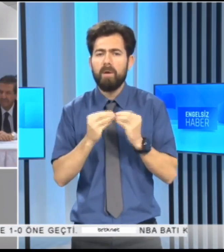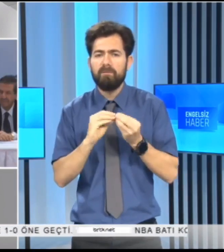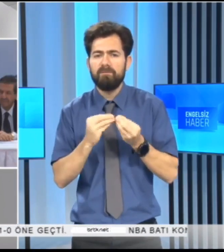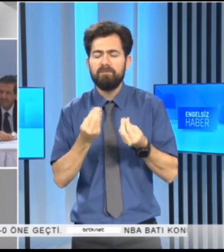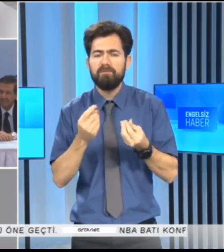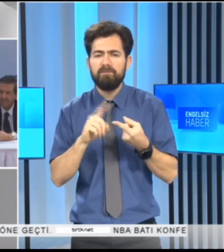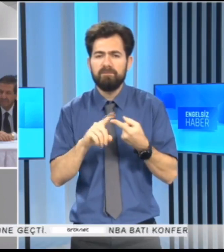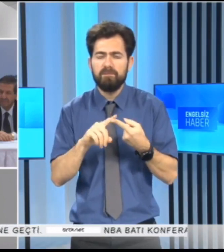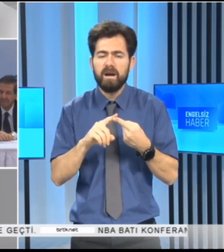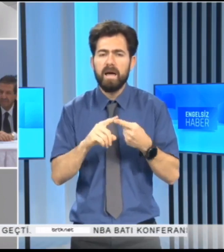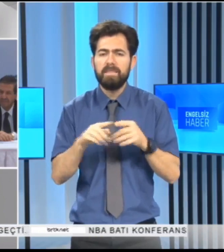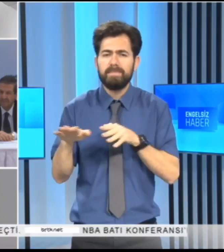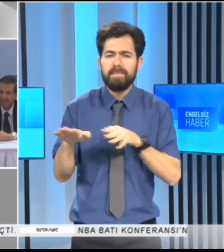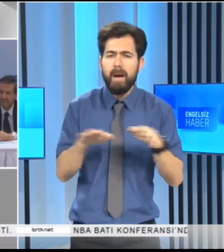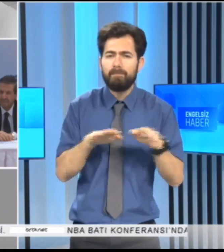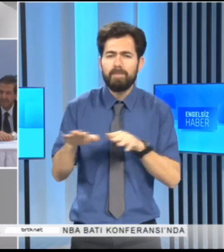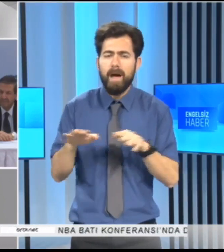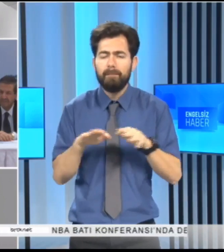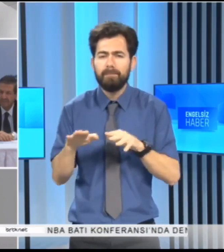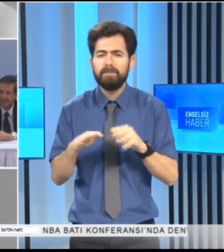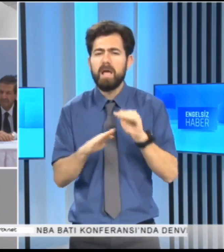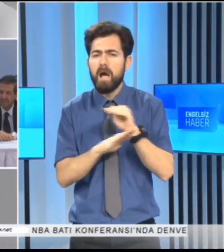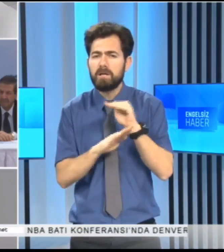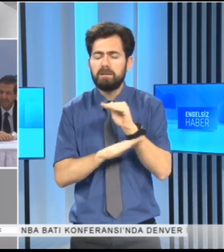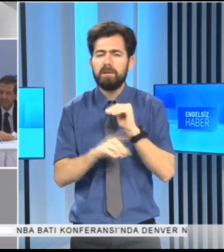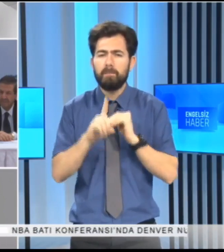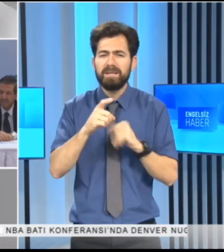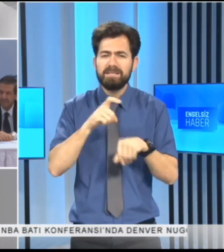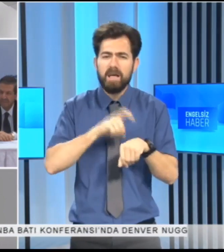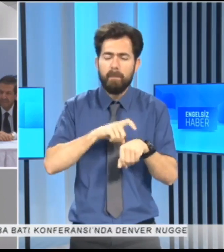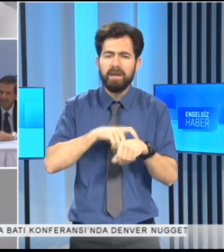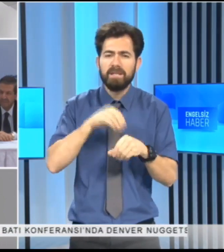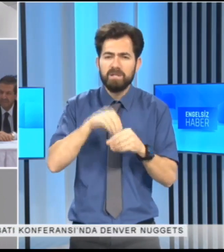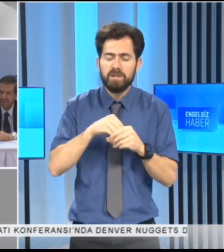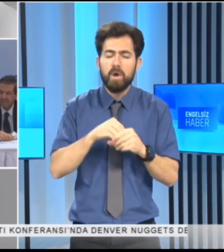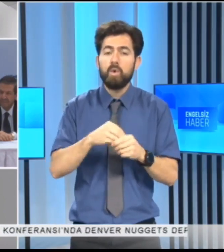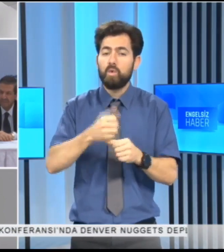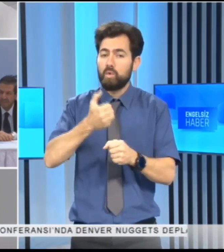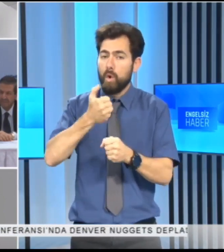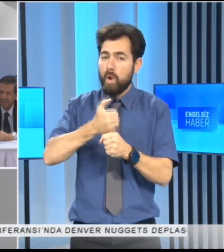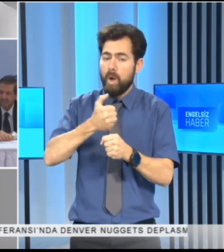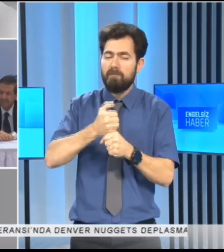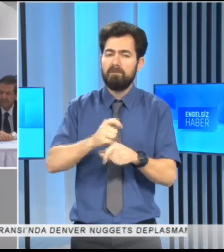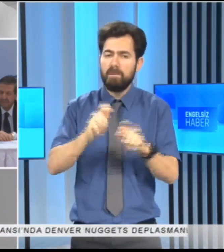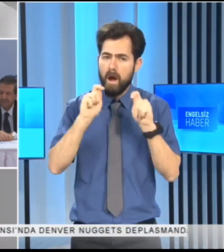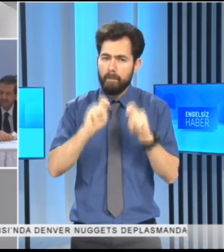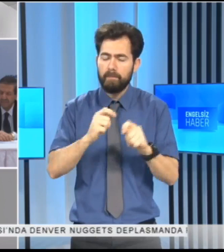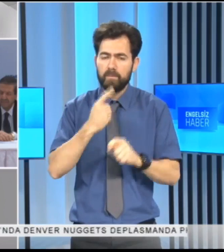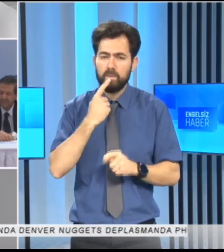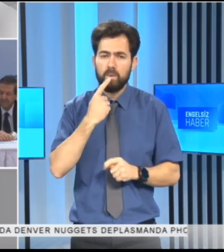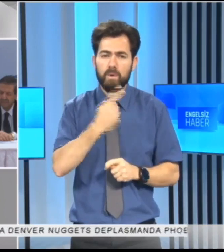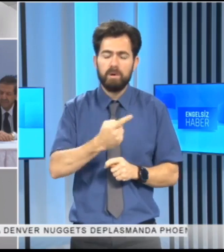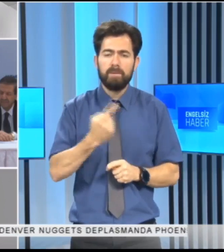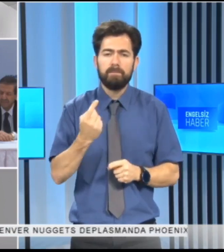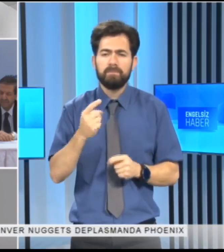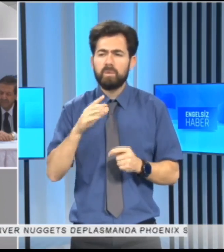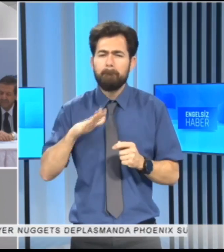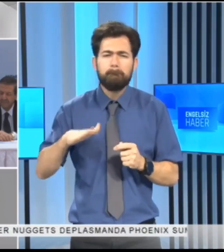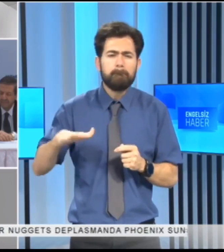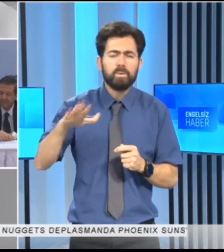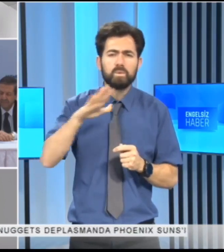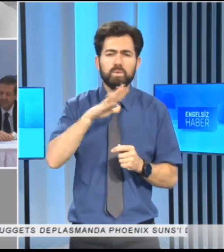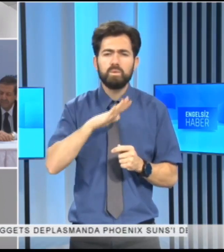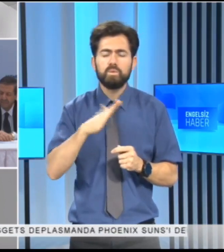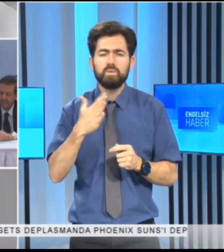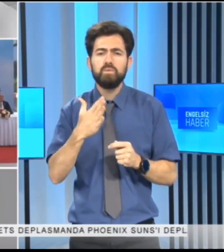ve deprem felaketinin yaşandığı bir süreçte görev gerçekleştirdiğini anımsatarak, tüm